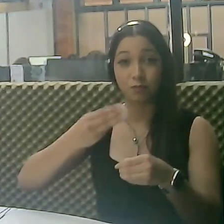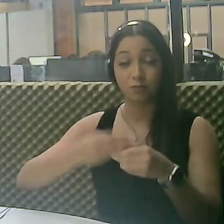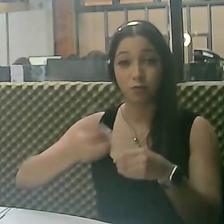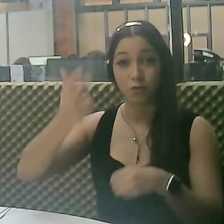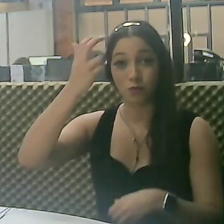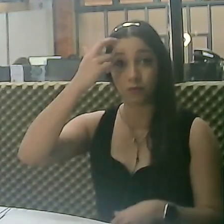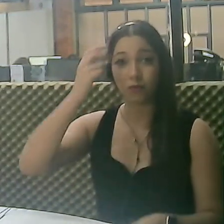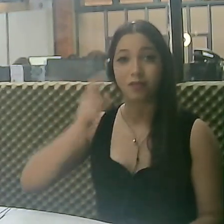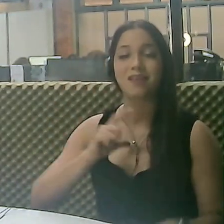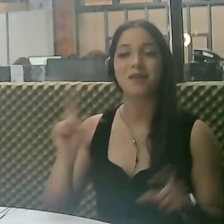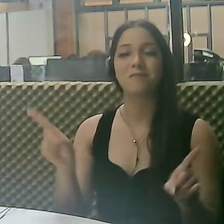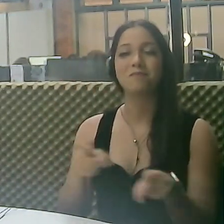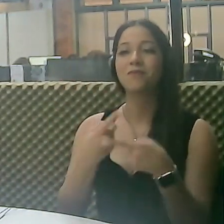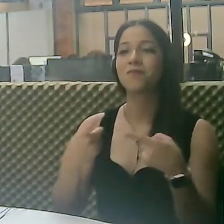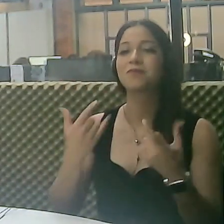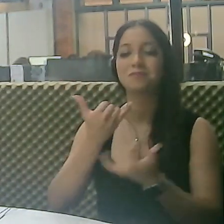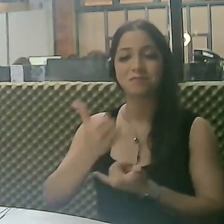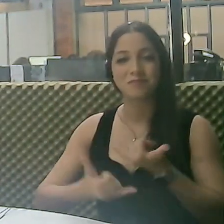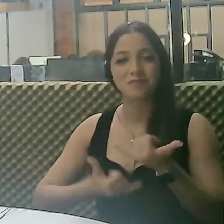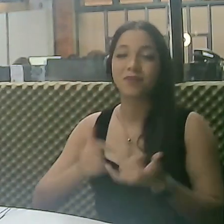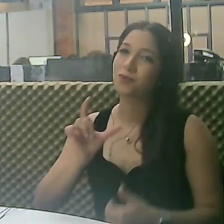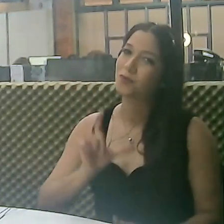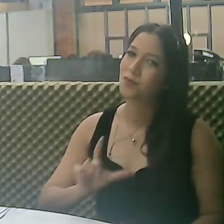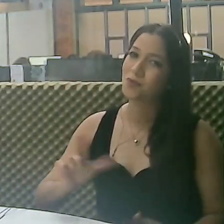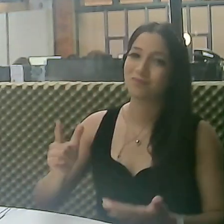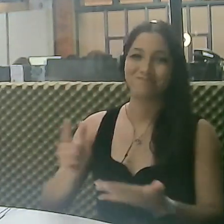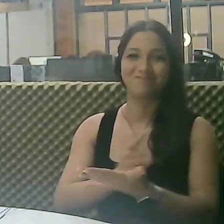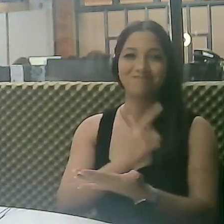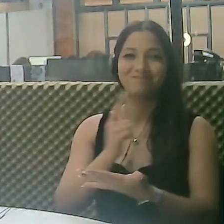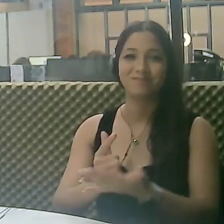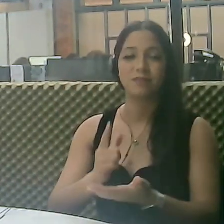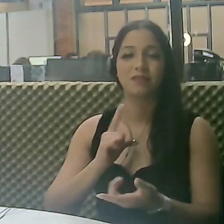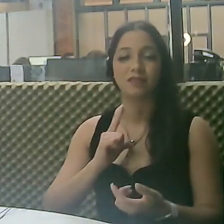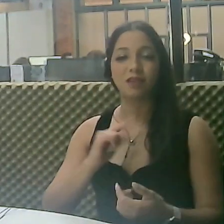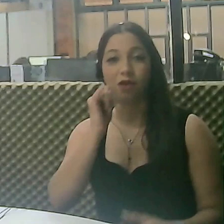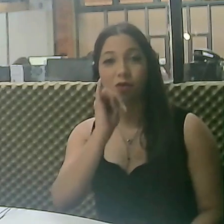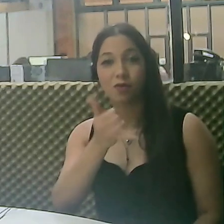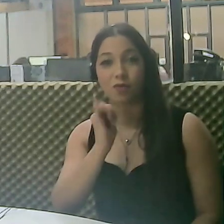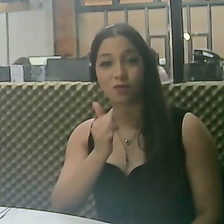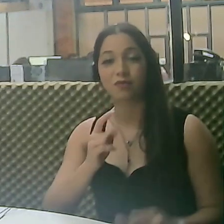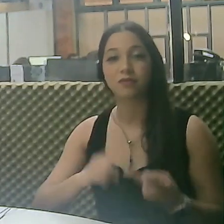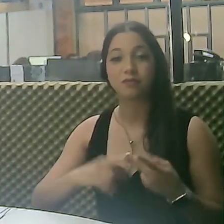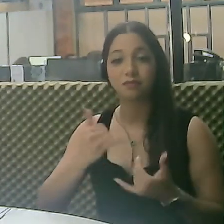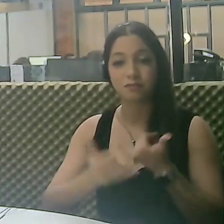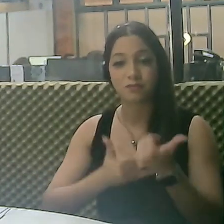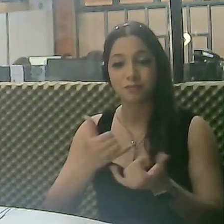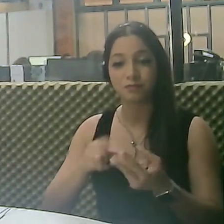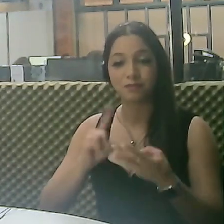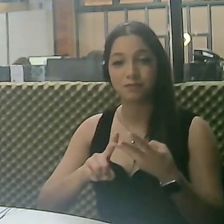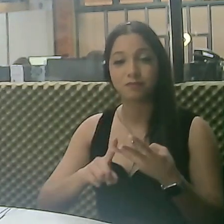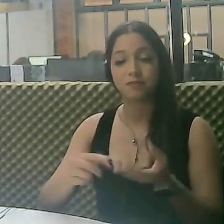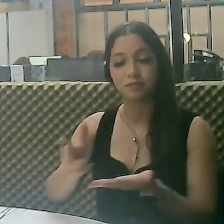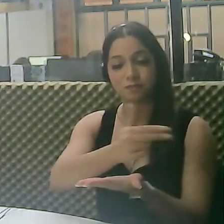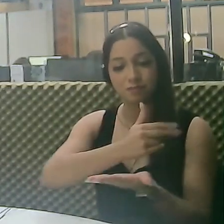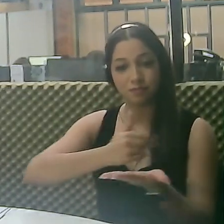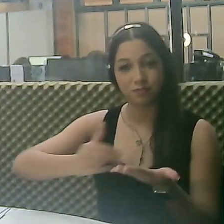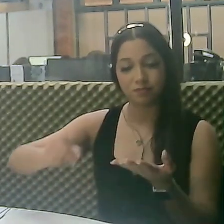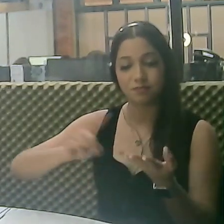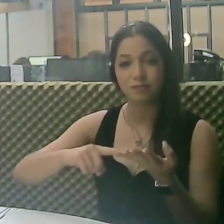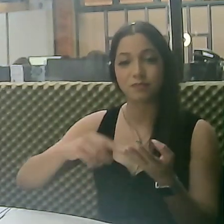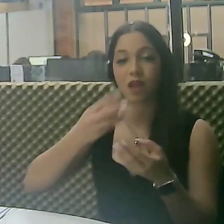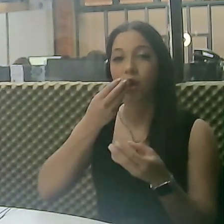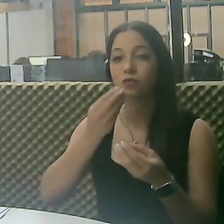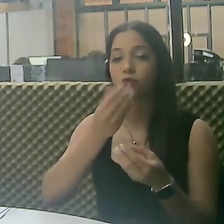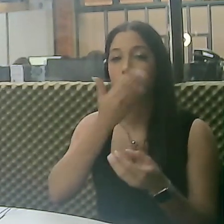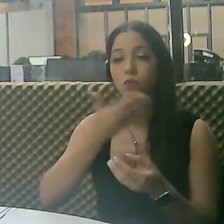Cultura encontrou música, lazer e, claro, livros. Teve contação de histórias, playground, espaço para desenhar, algodão